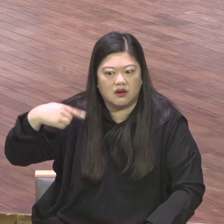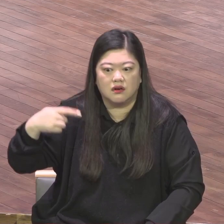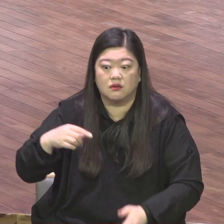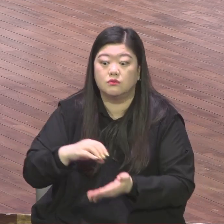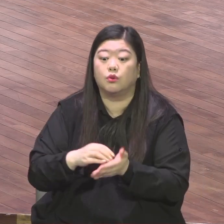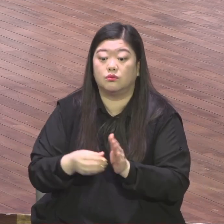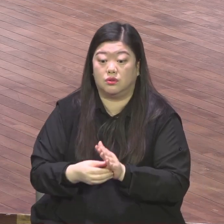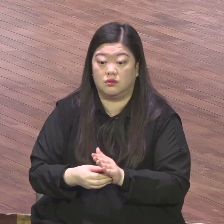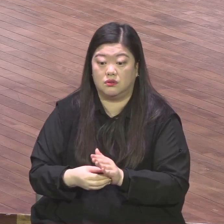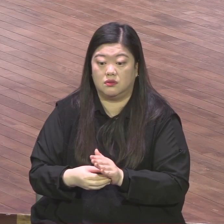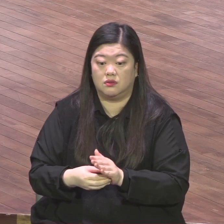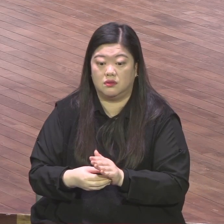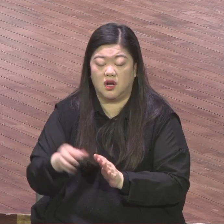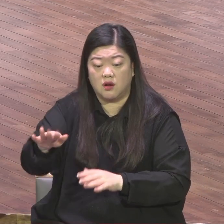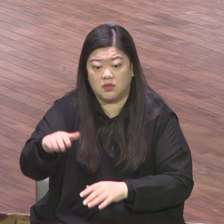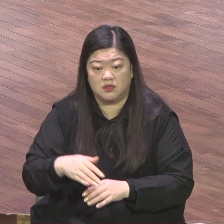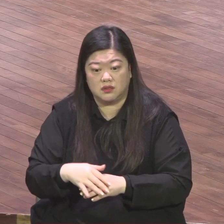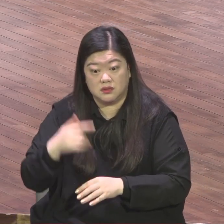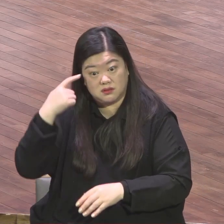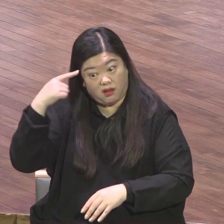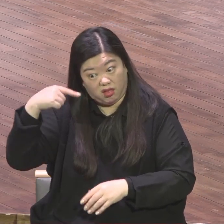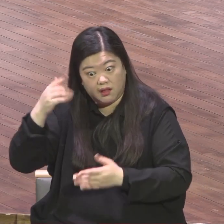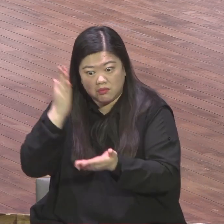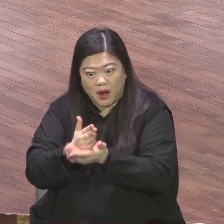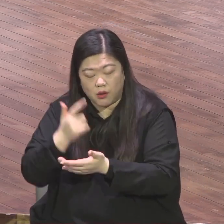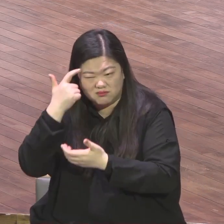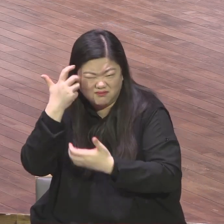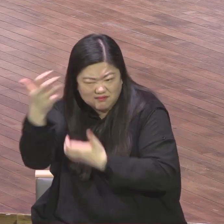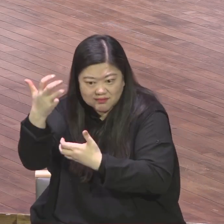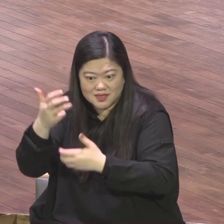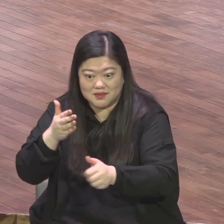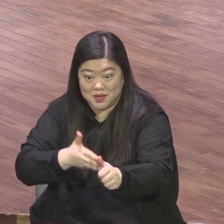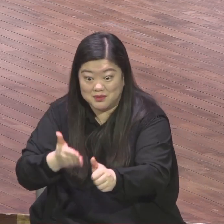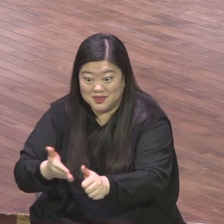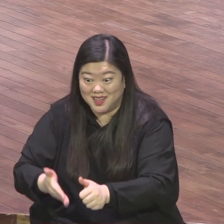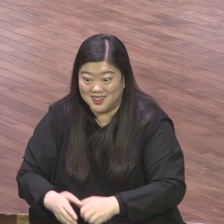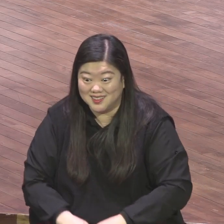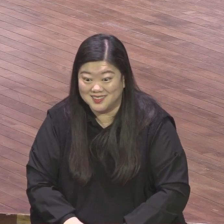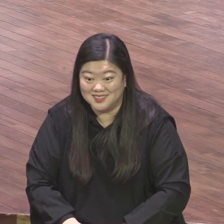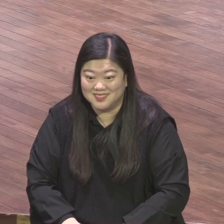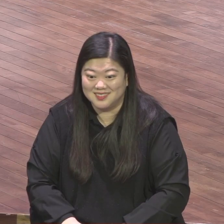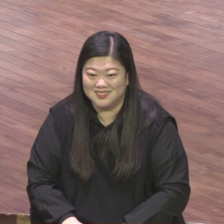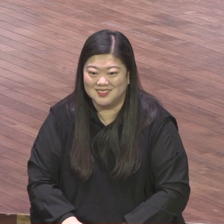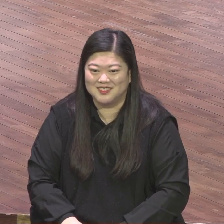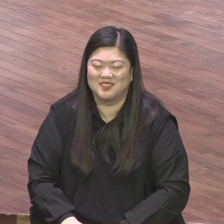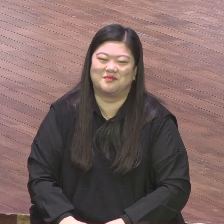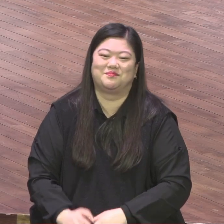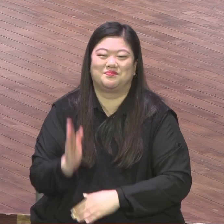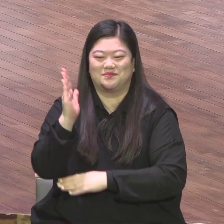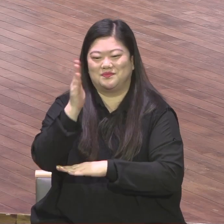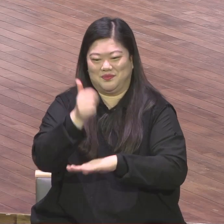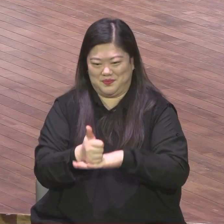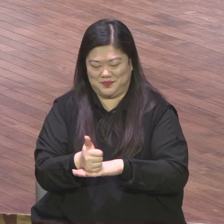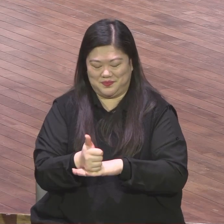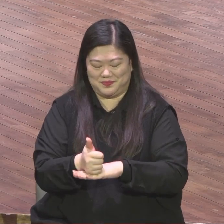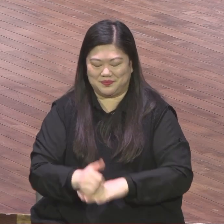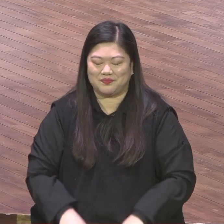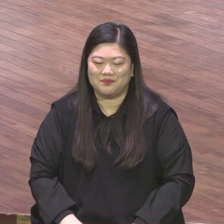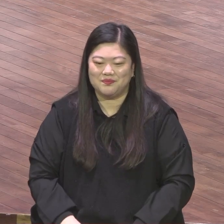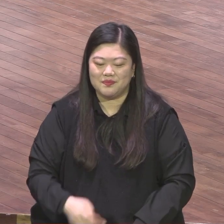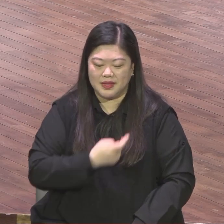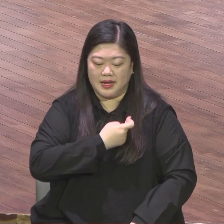미쳐시기 바랍니다. 결론입니다. 사도행전의 이 말씀은요 다양한 별칭이 있습니다. 오늘